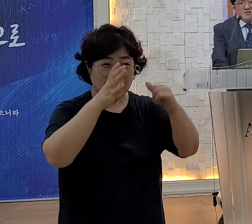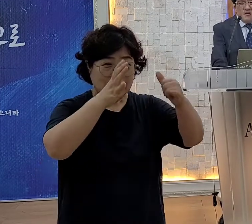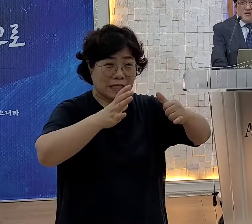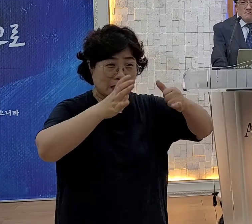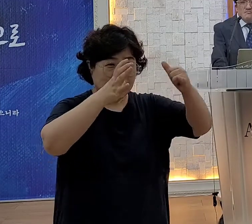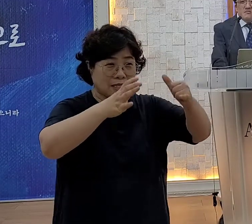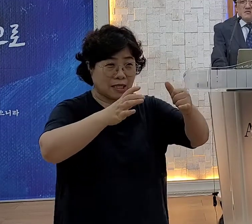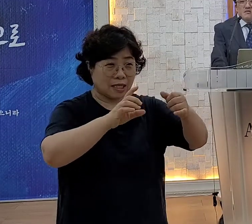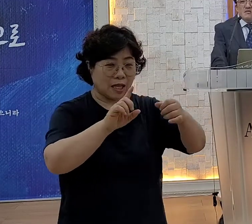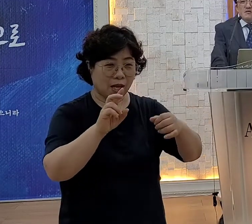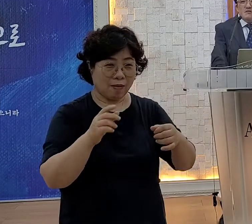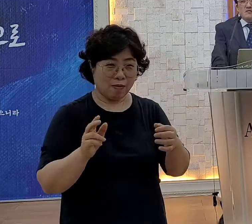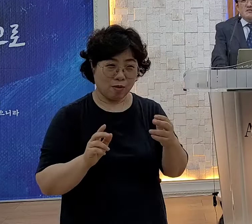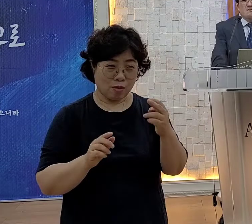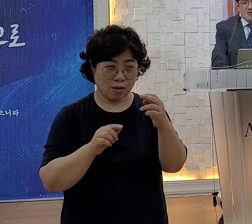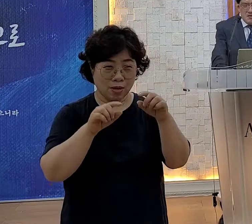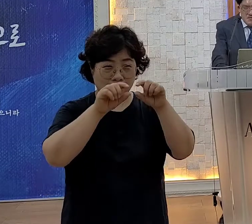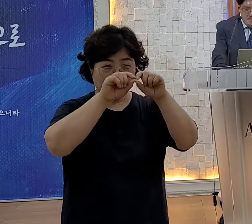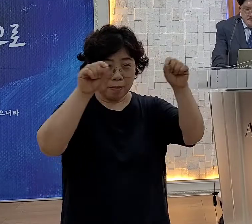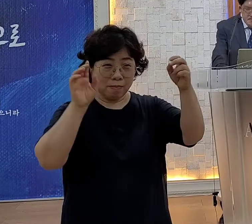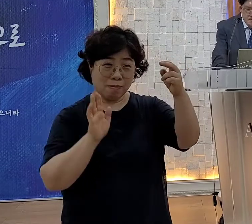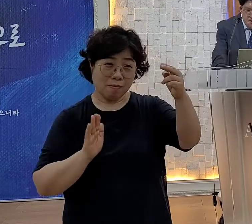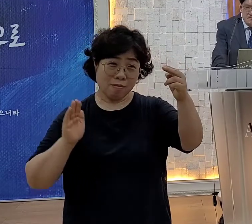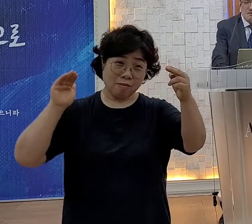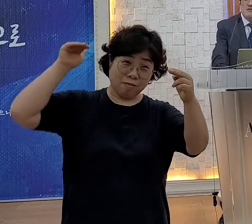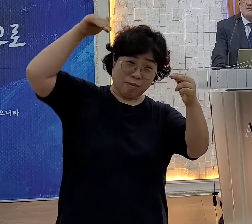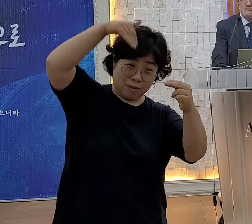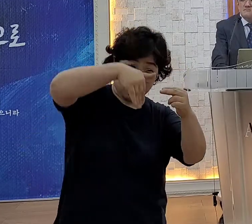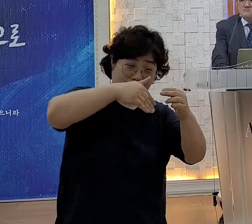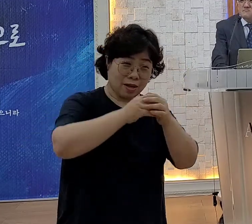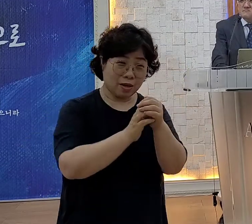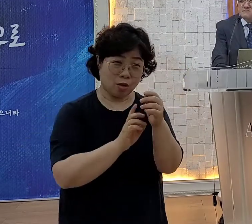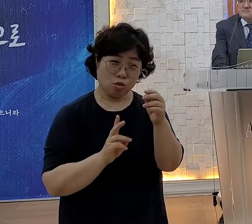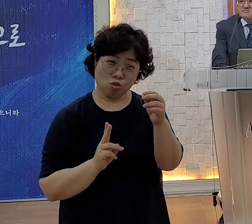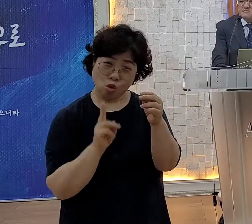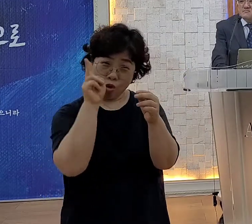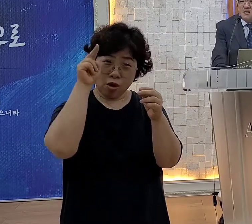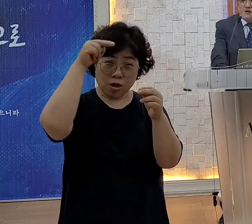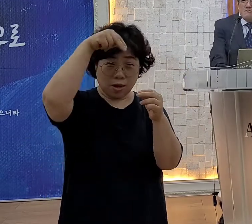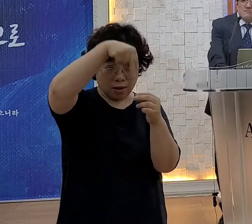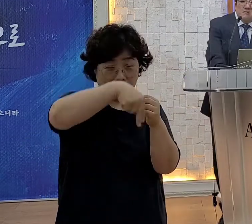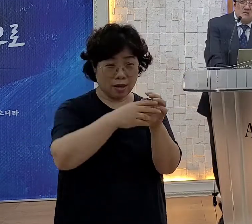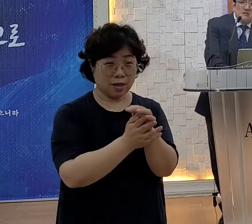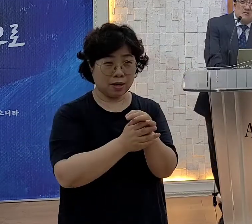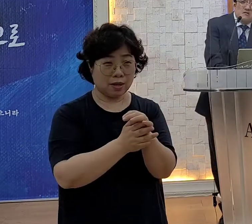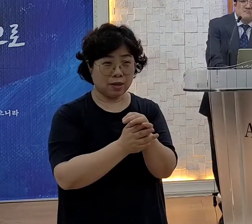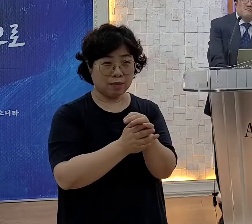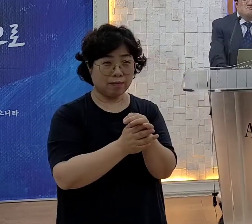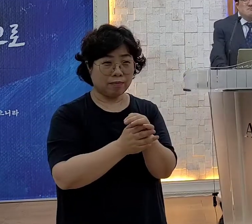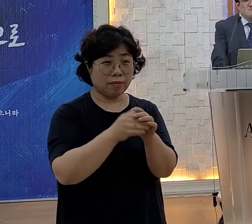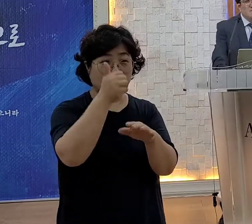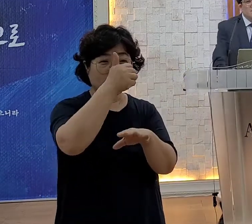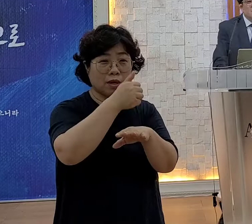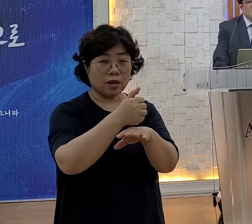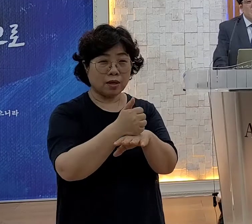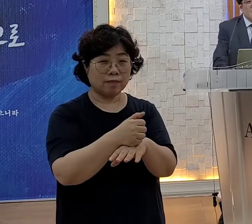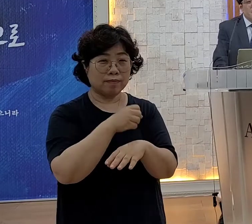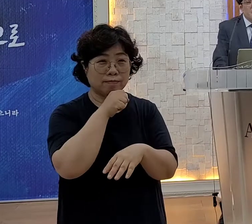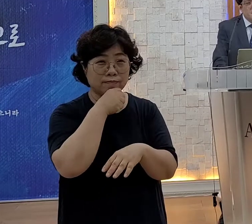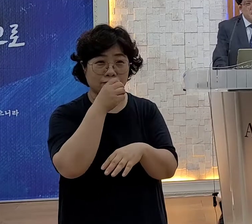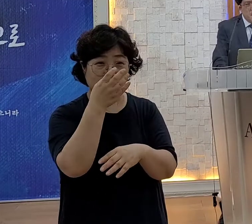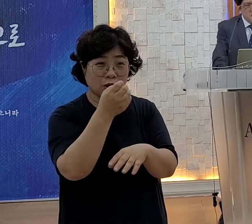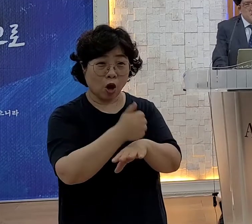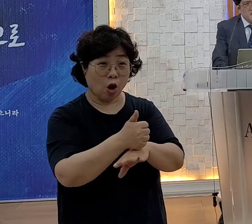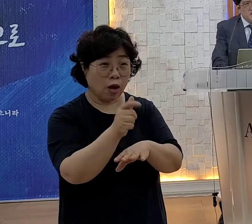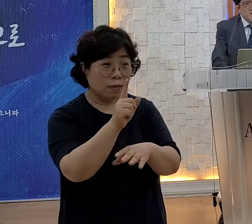높이뛰기를 제일 높이 뛴 그 기록이 얼마인 줄 아세요? 아마 그 스포츠 뉴스 조금 주의 깊게